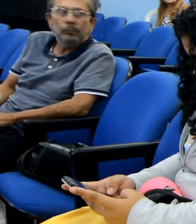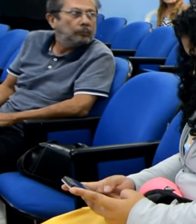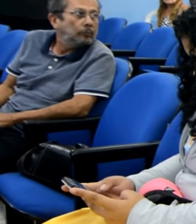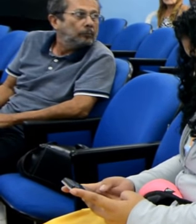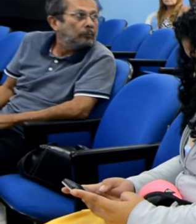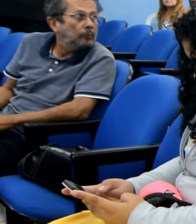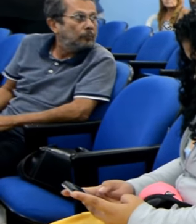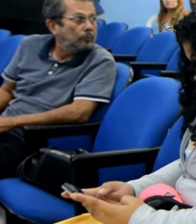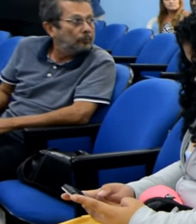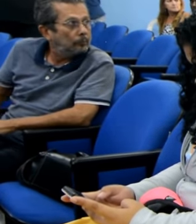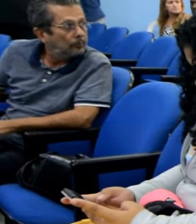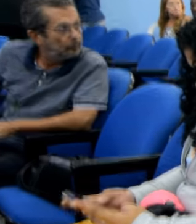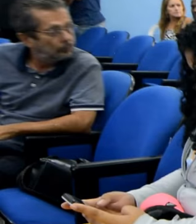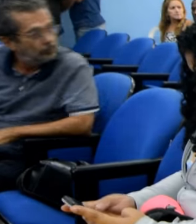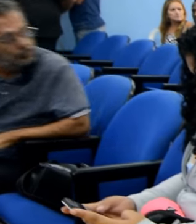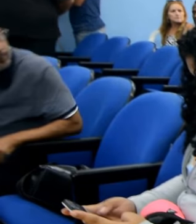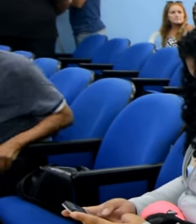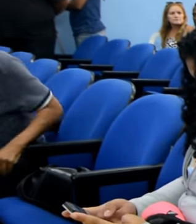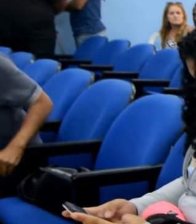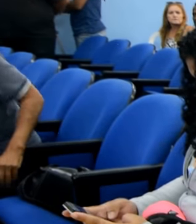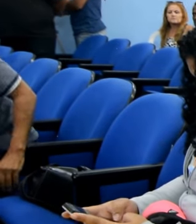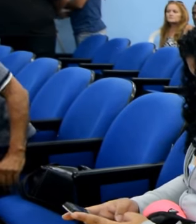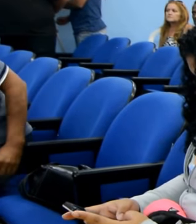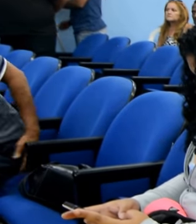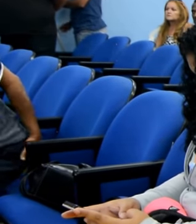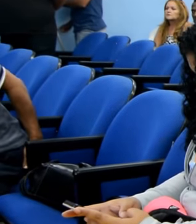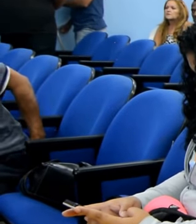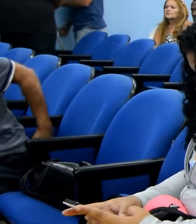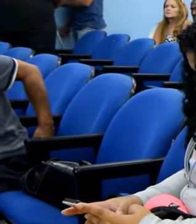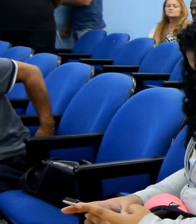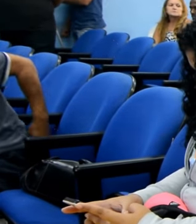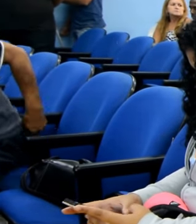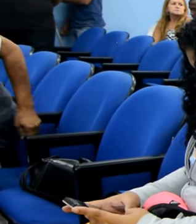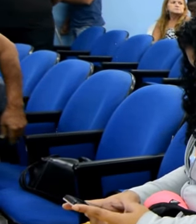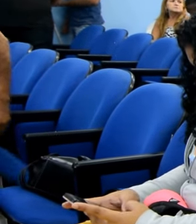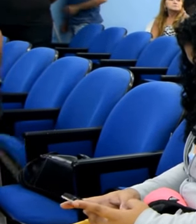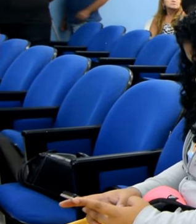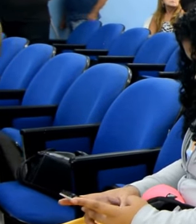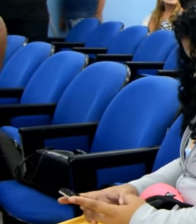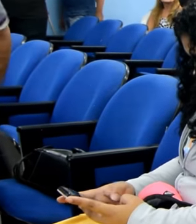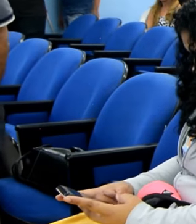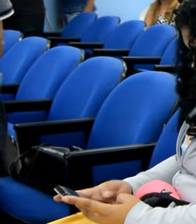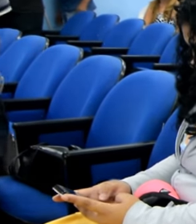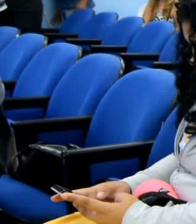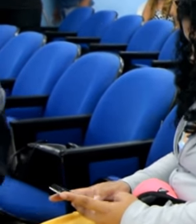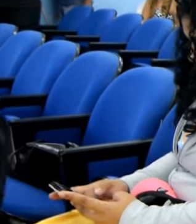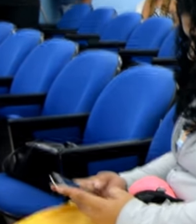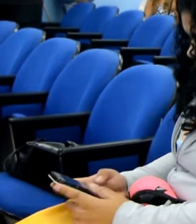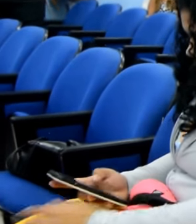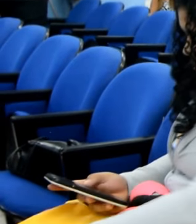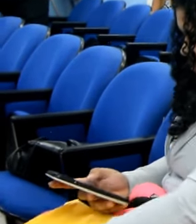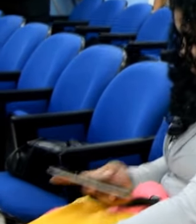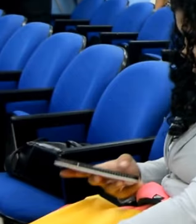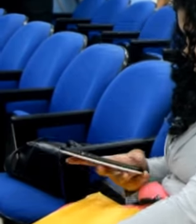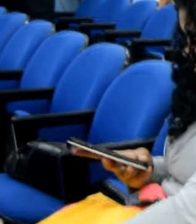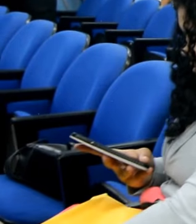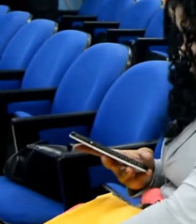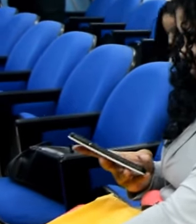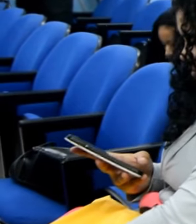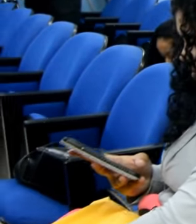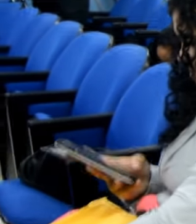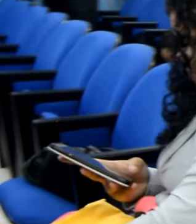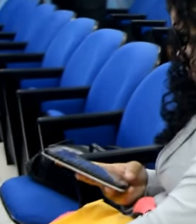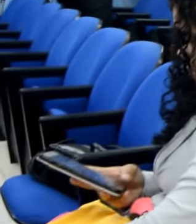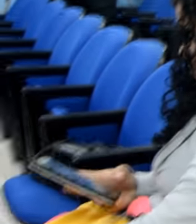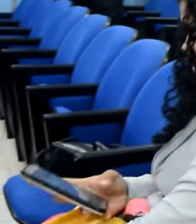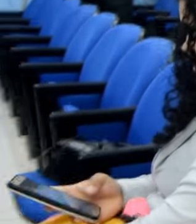pontuadas na região central. Nós precisamos interiorizar essas ações. Precisamos levar esse mesmo know-how que já acontece na